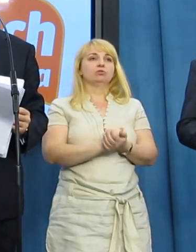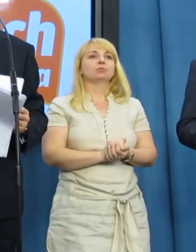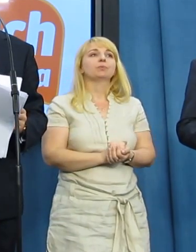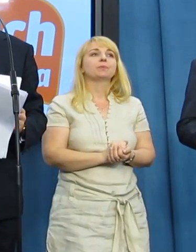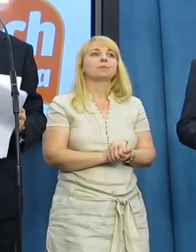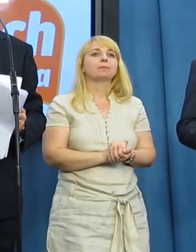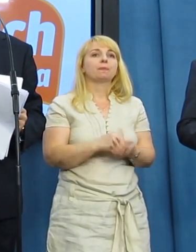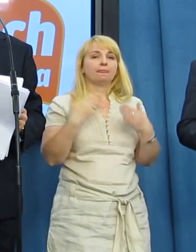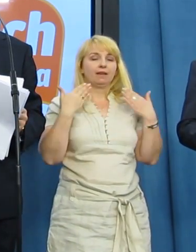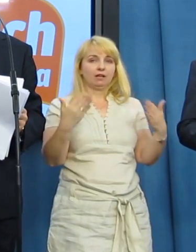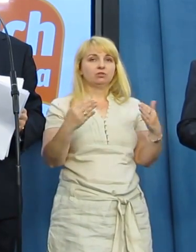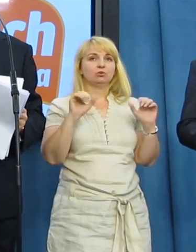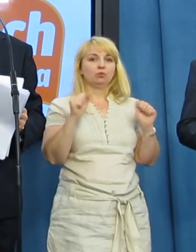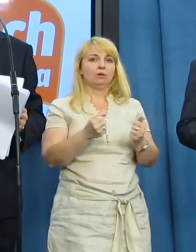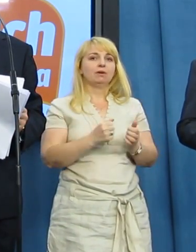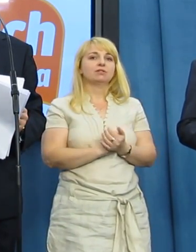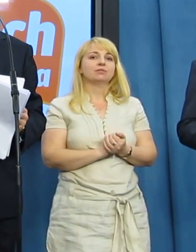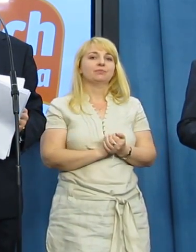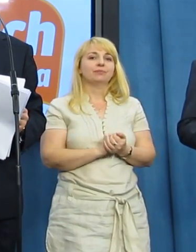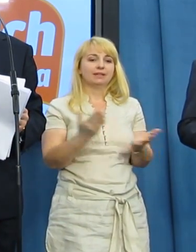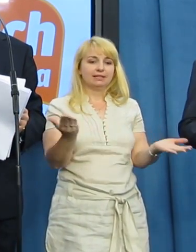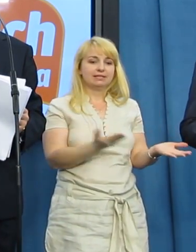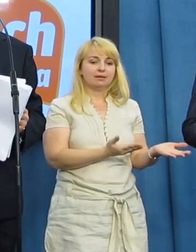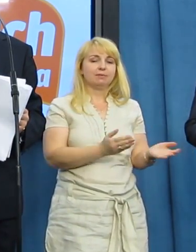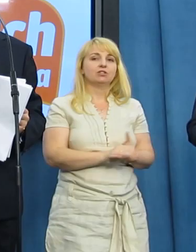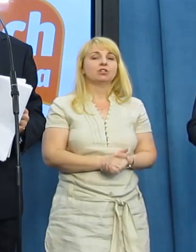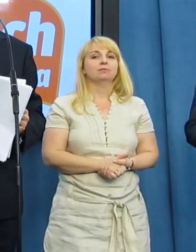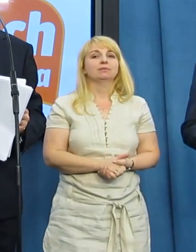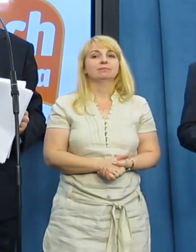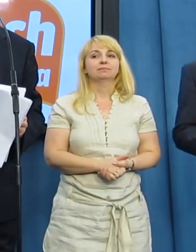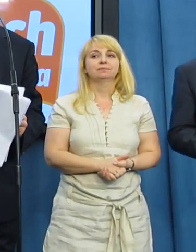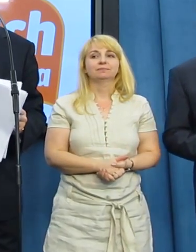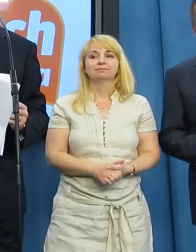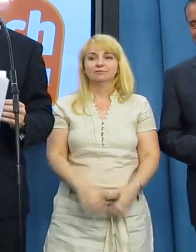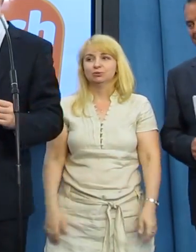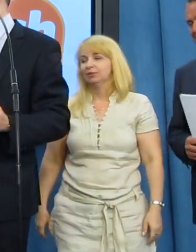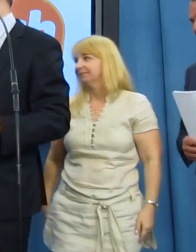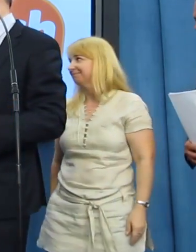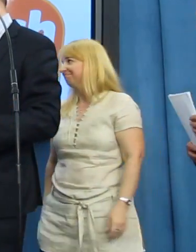Jeżeli nie ma więcej pytań, to dziękuję i zapraszam na kolejne konferencje. Dziękuję.